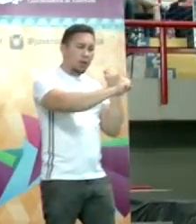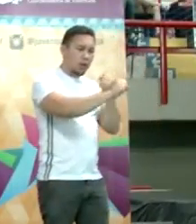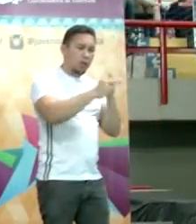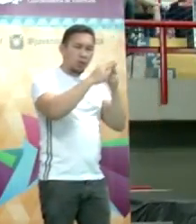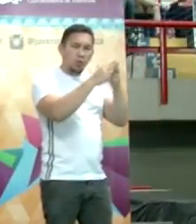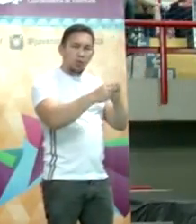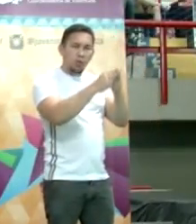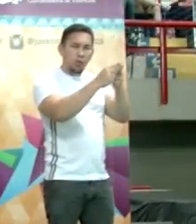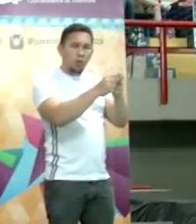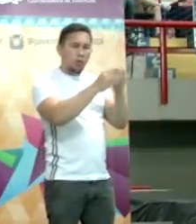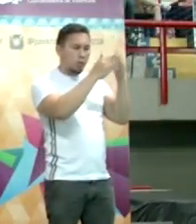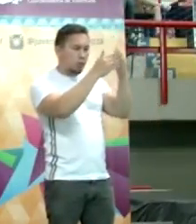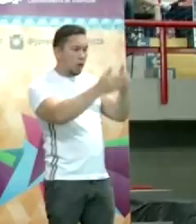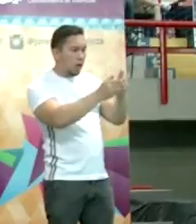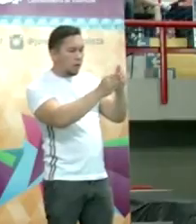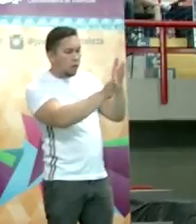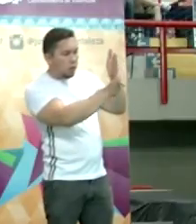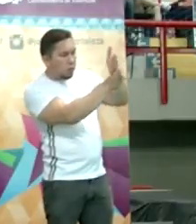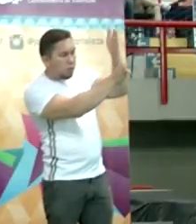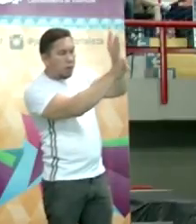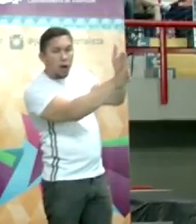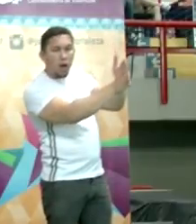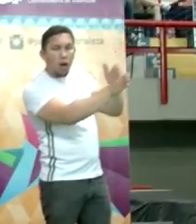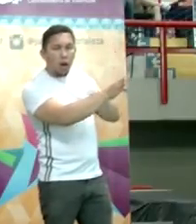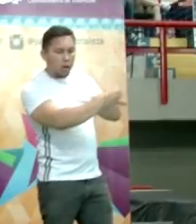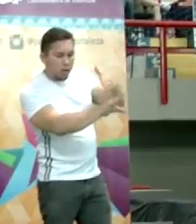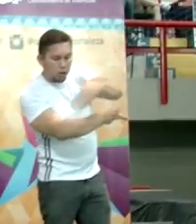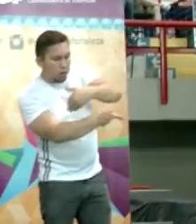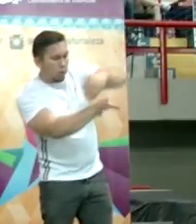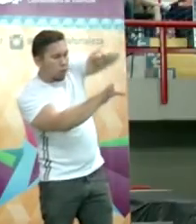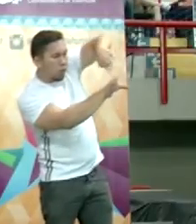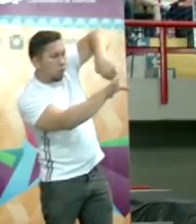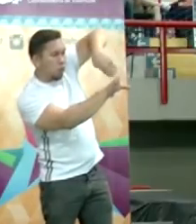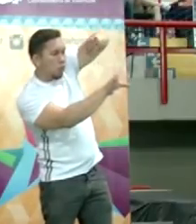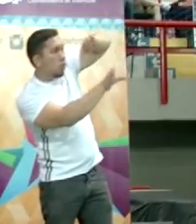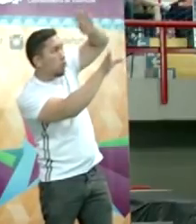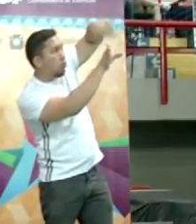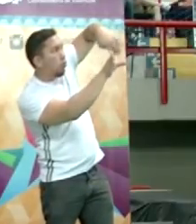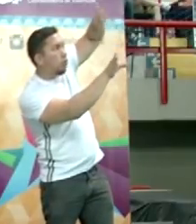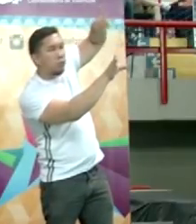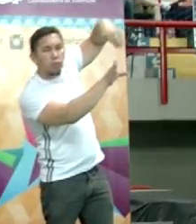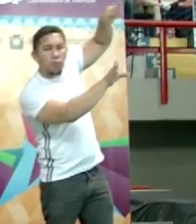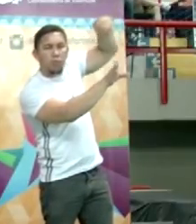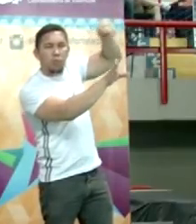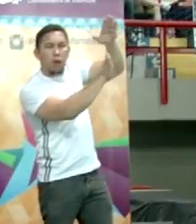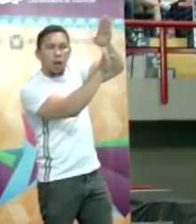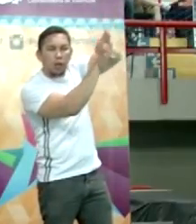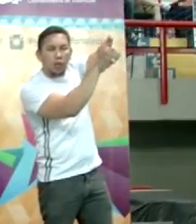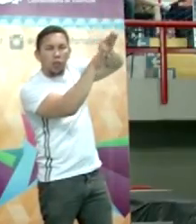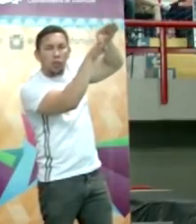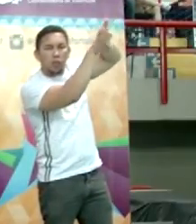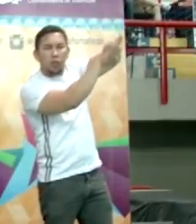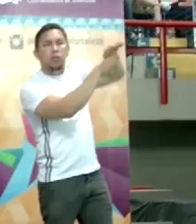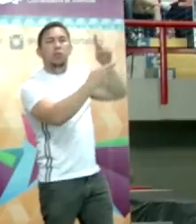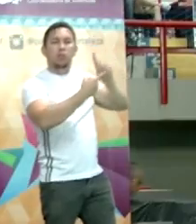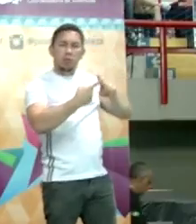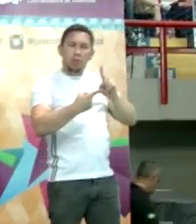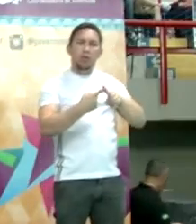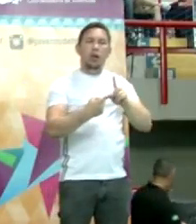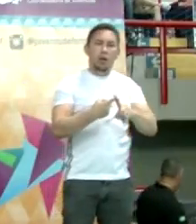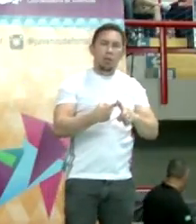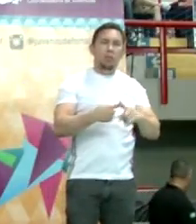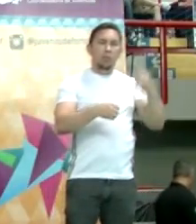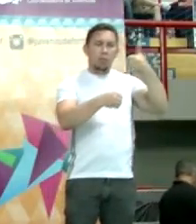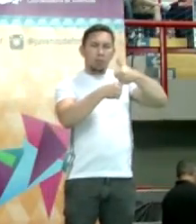arca, evitar que a água penetrasse ali na arca. Então tem registros do uso do petróleo. O petróleo também já